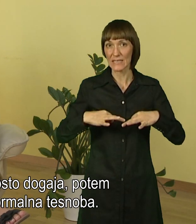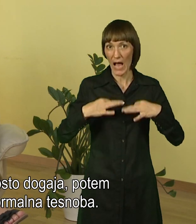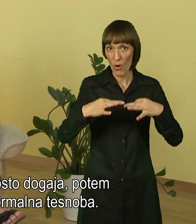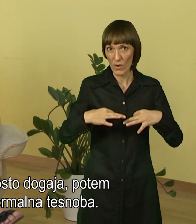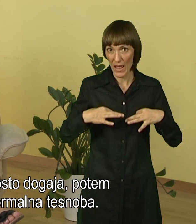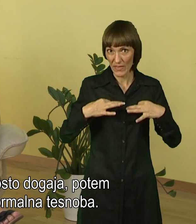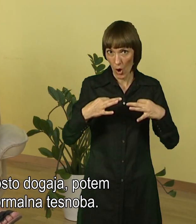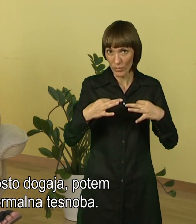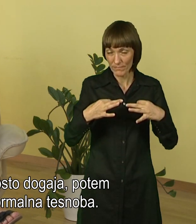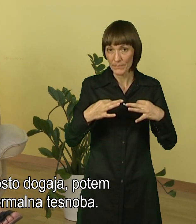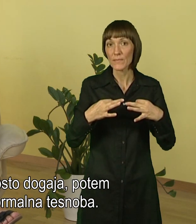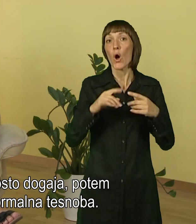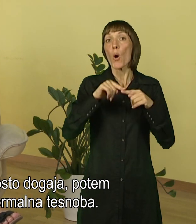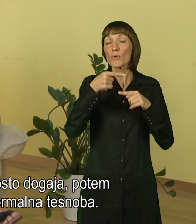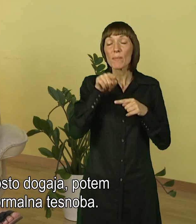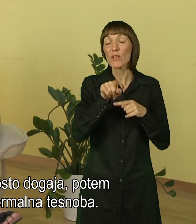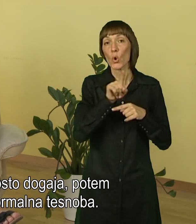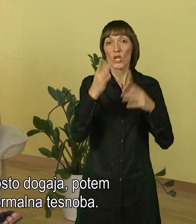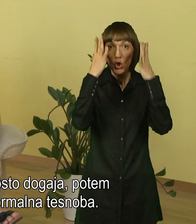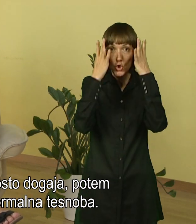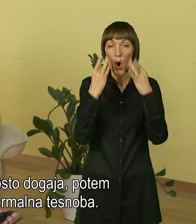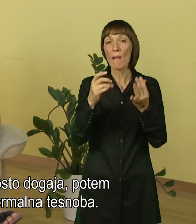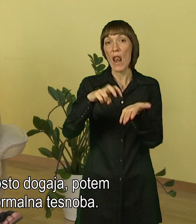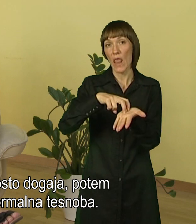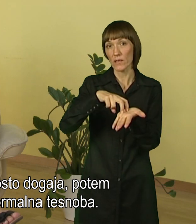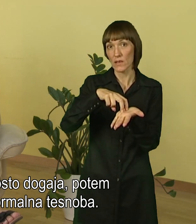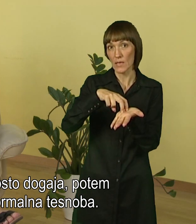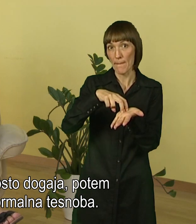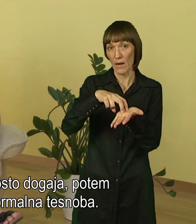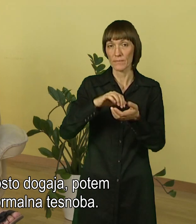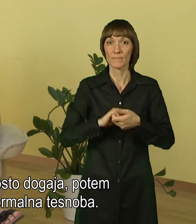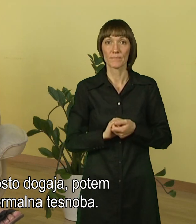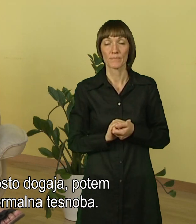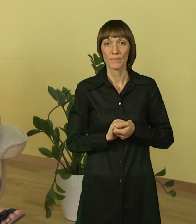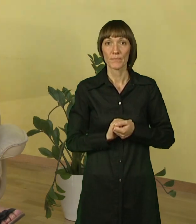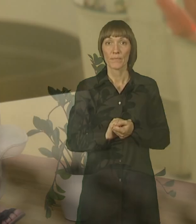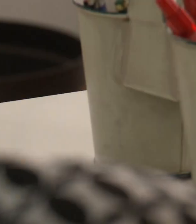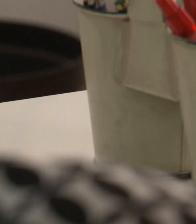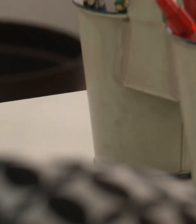to zelo pogosto dogaja, potem pa to ni več normalna trema, normalna tesnoba.